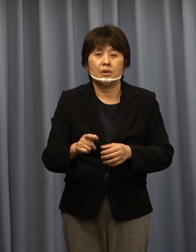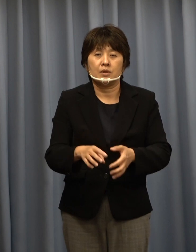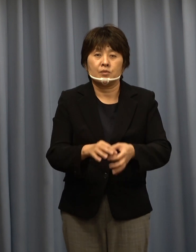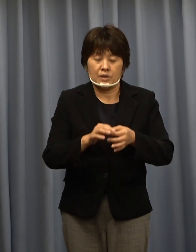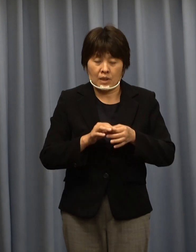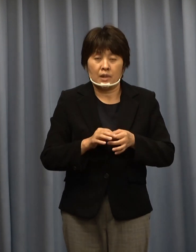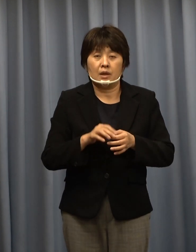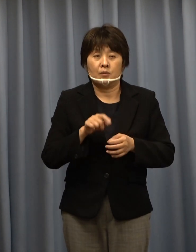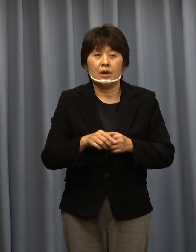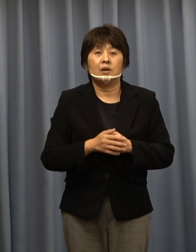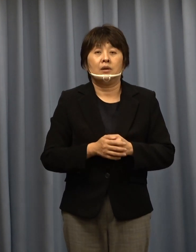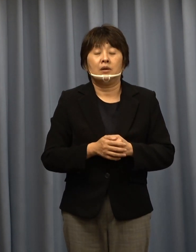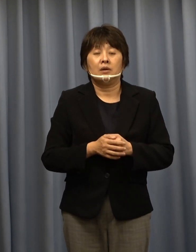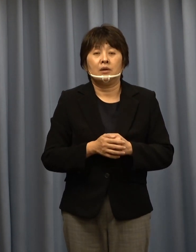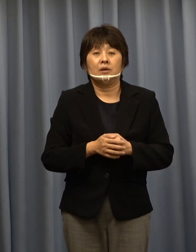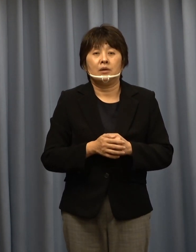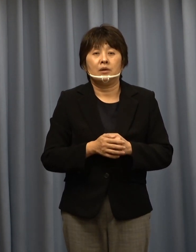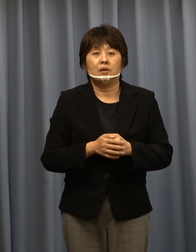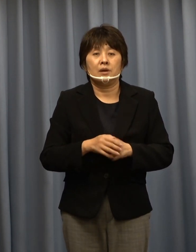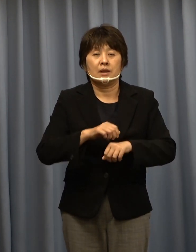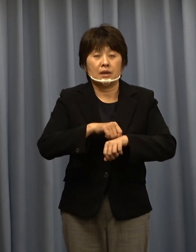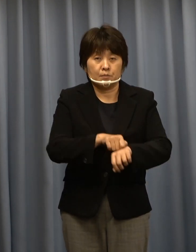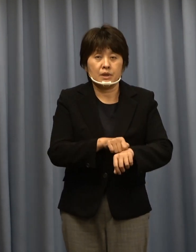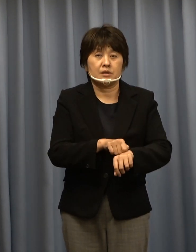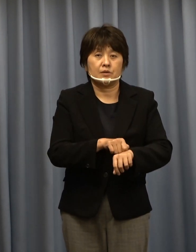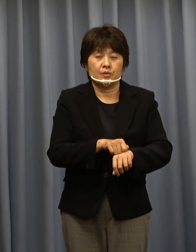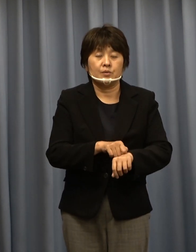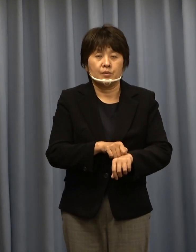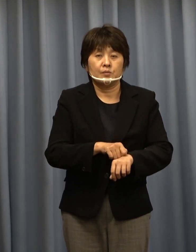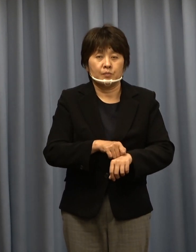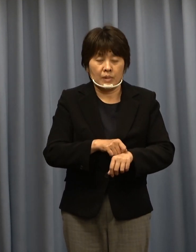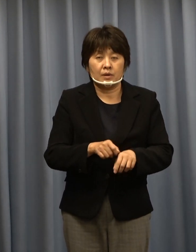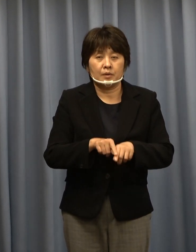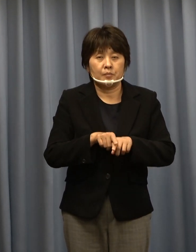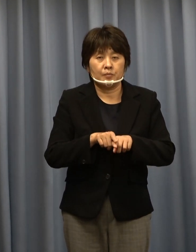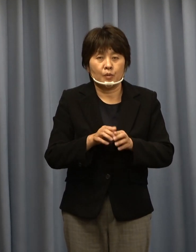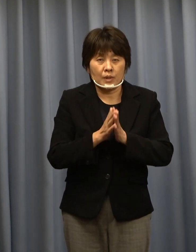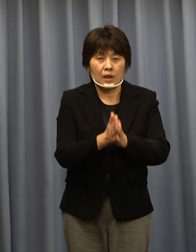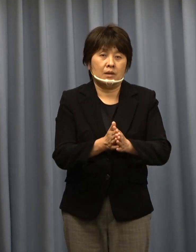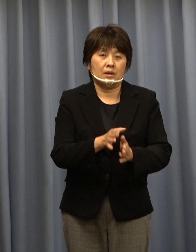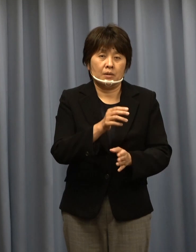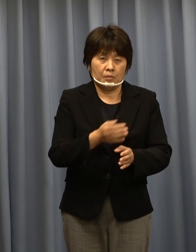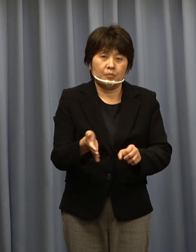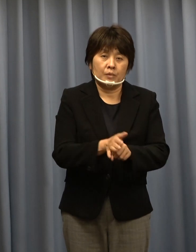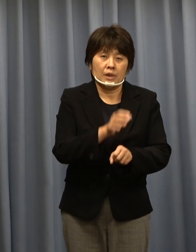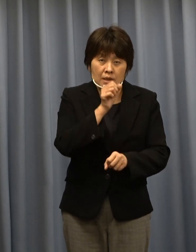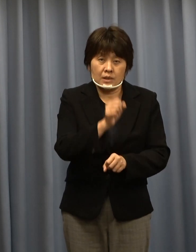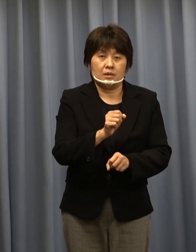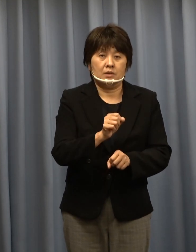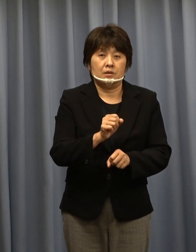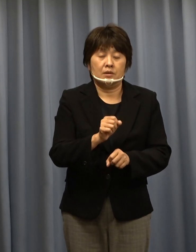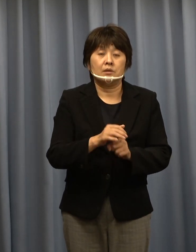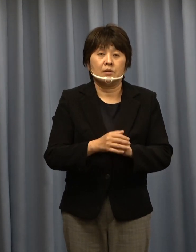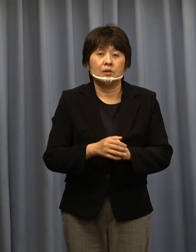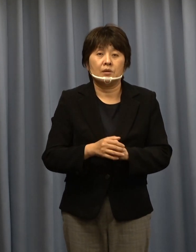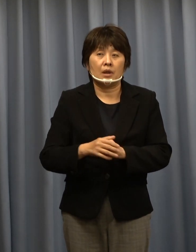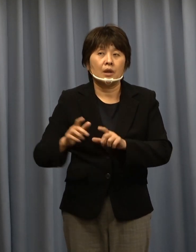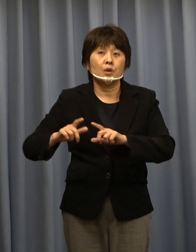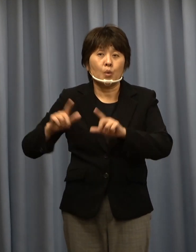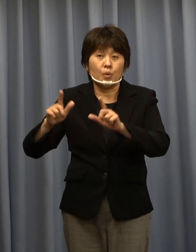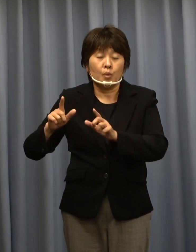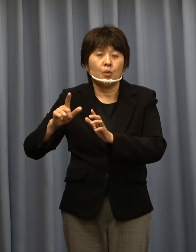ました。これについても厳しくした方がよかろうということ、東京等におきましては百貨店等